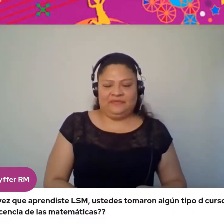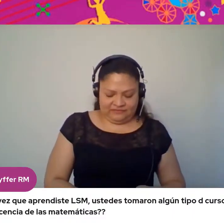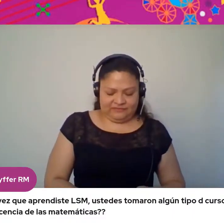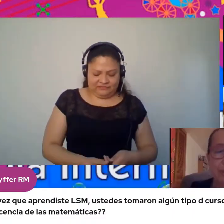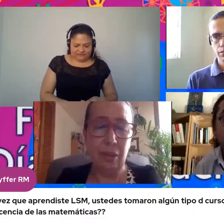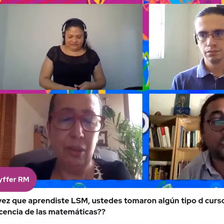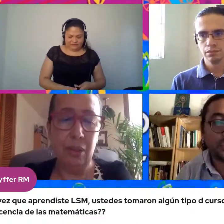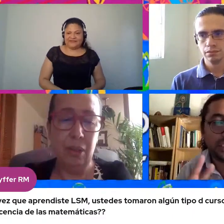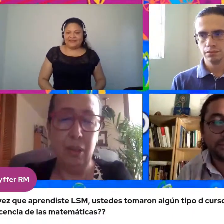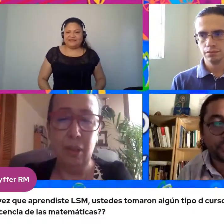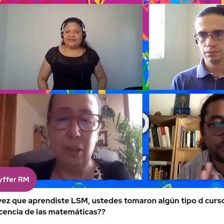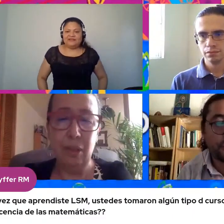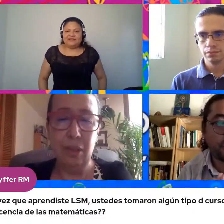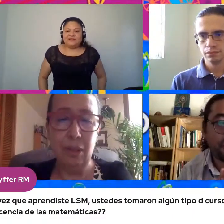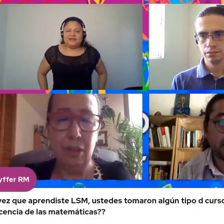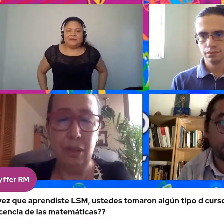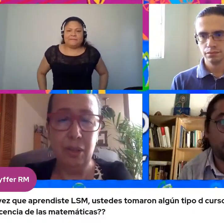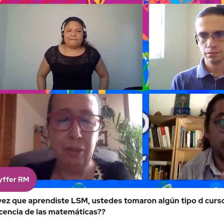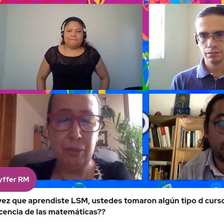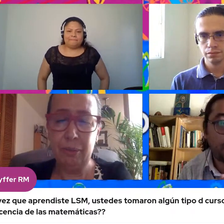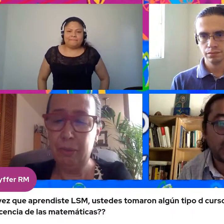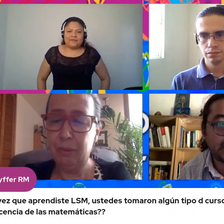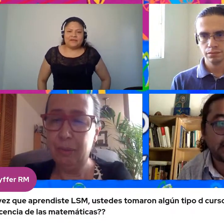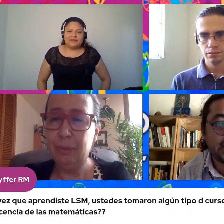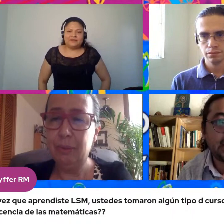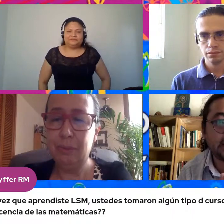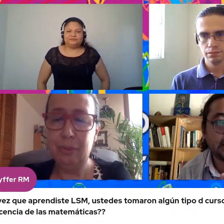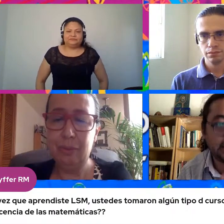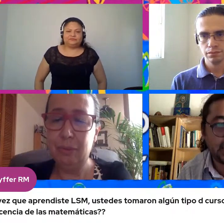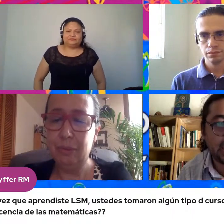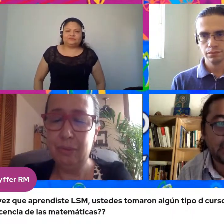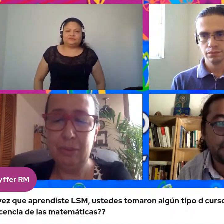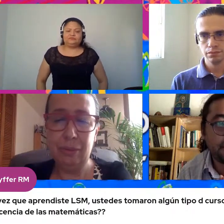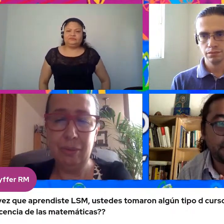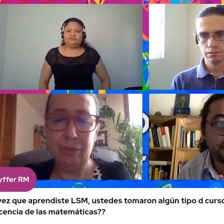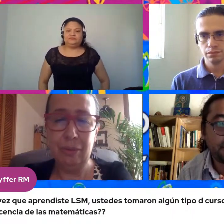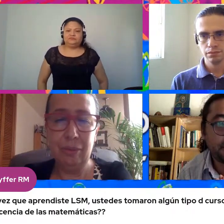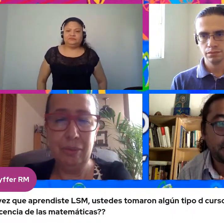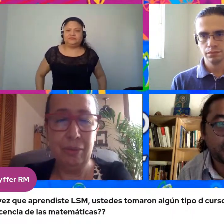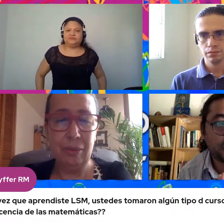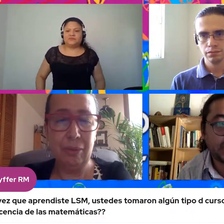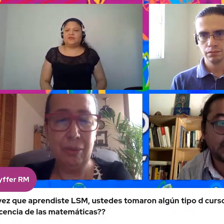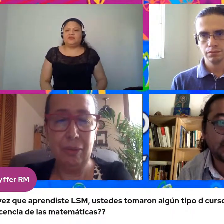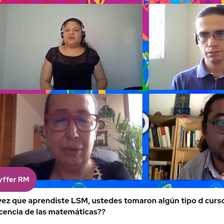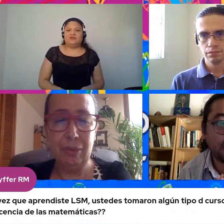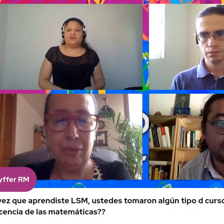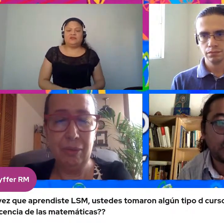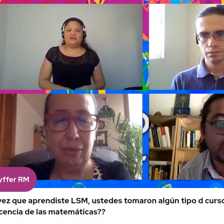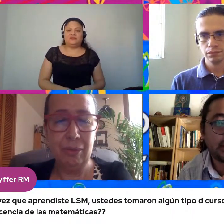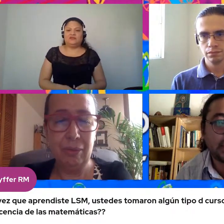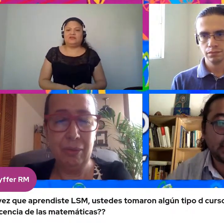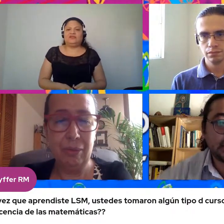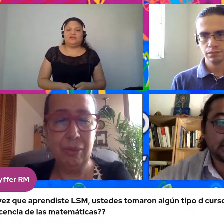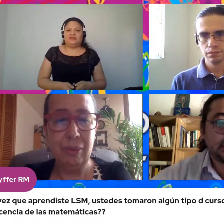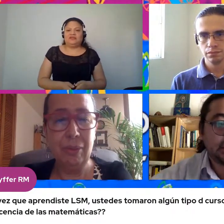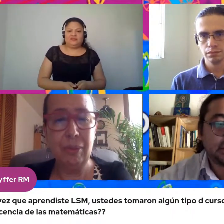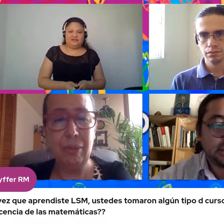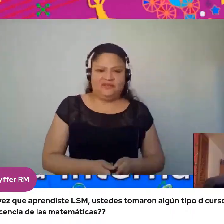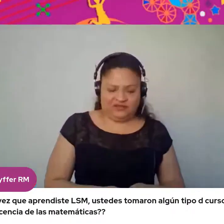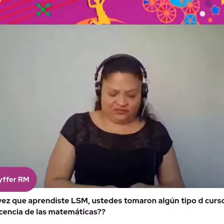Ok. Pero profesor y lenguaje de señas, ¿sí hay docencia con lenguaje de